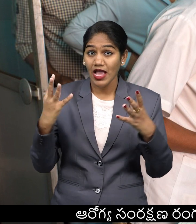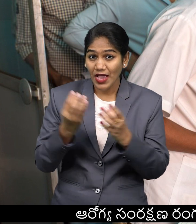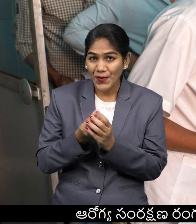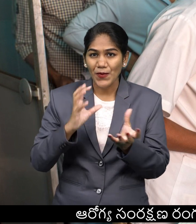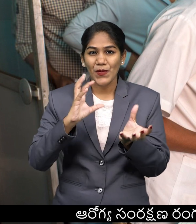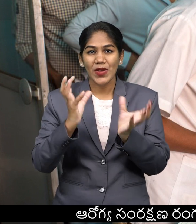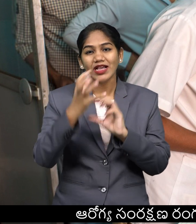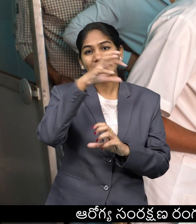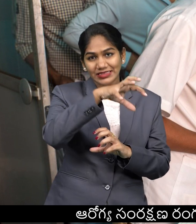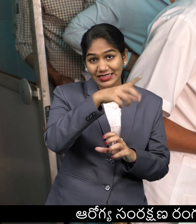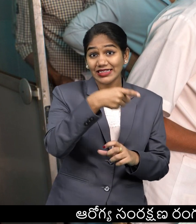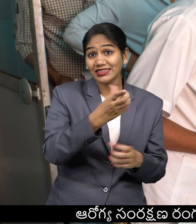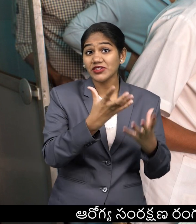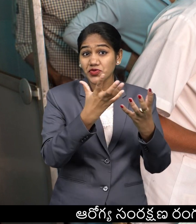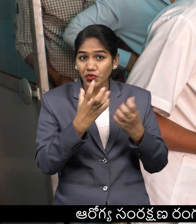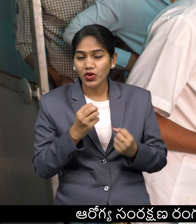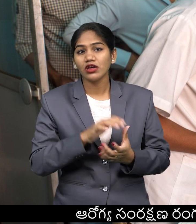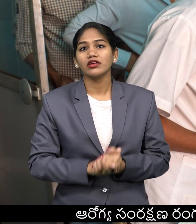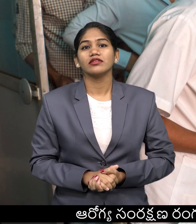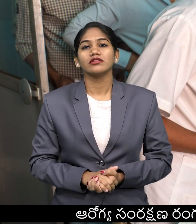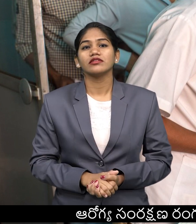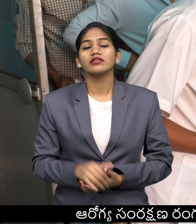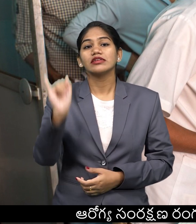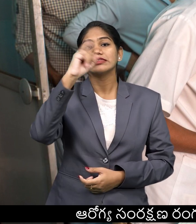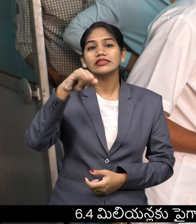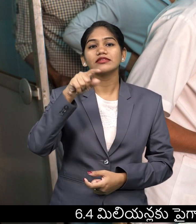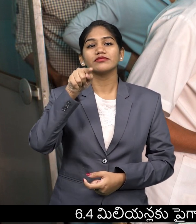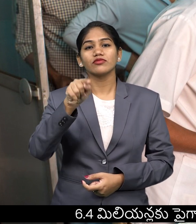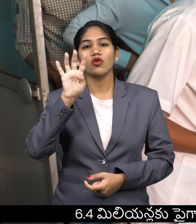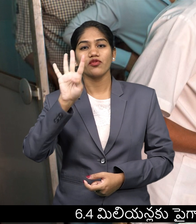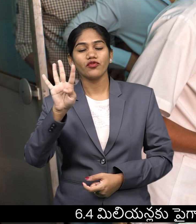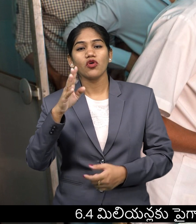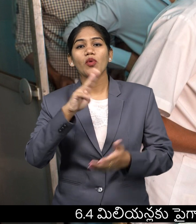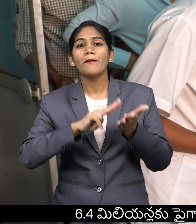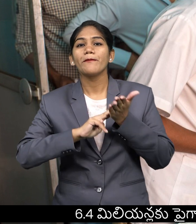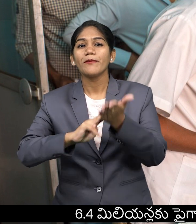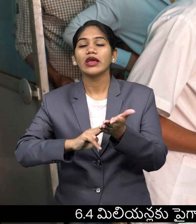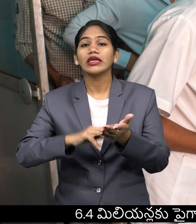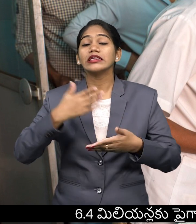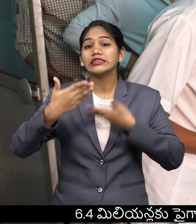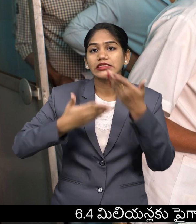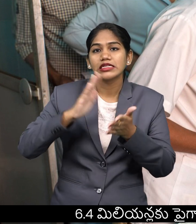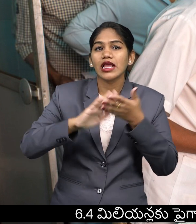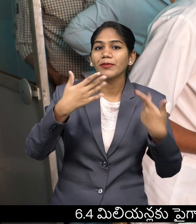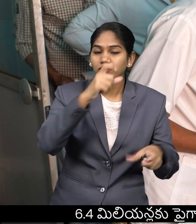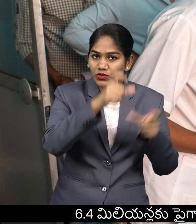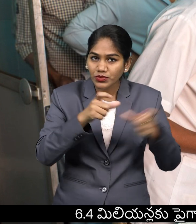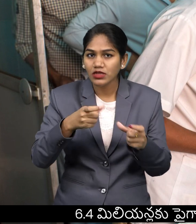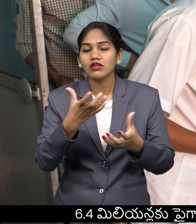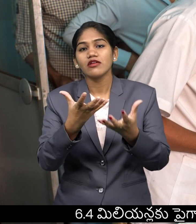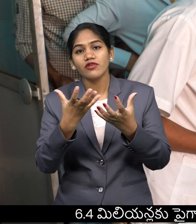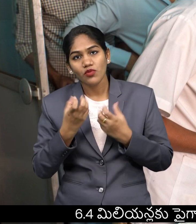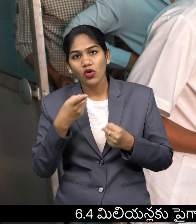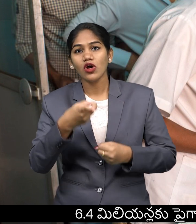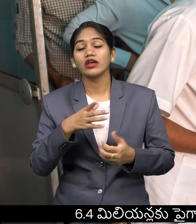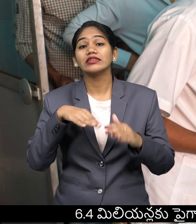ఆరోగ్య సంరక్షణ రంగంలో పనిచేయడానికి మన దేశానికి 6.4 మిలియన్లకు పైగా శిక్షణ పొందిన వ్యక్తులు